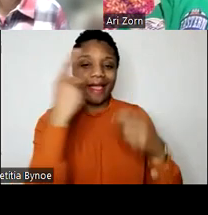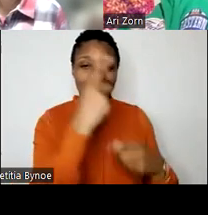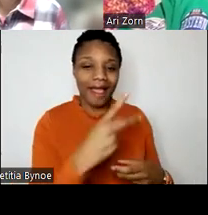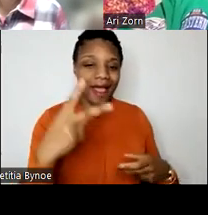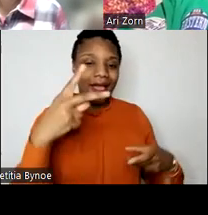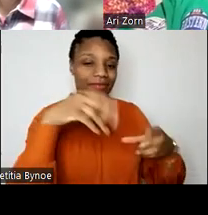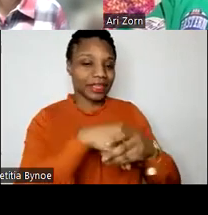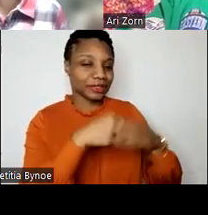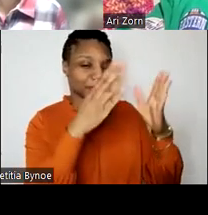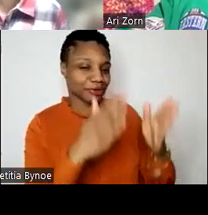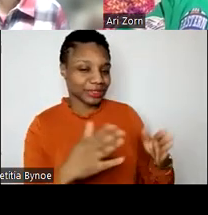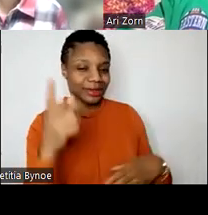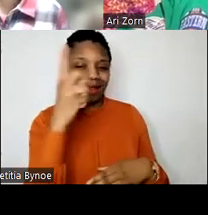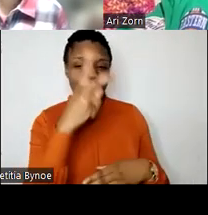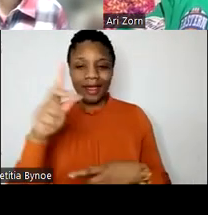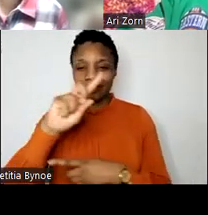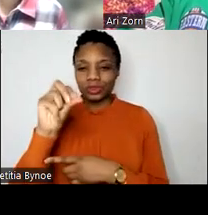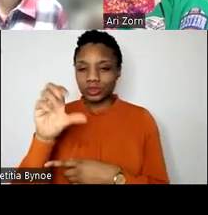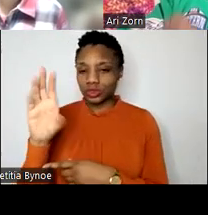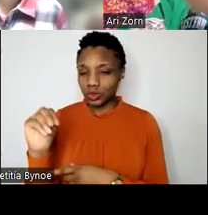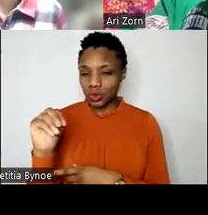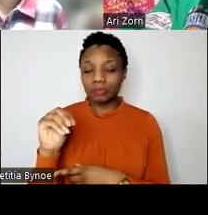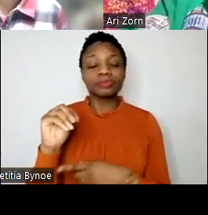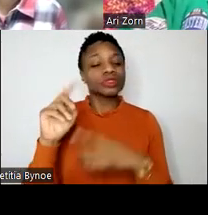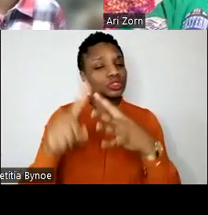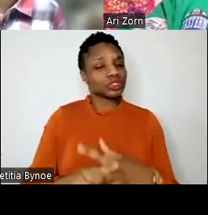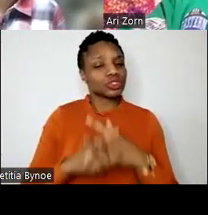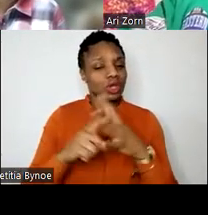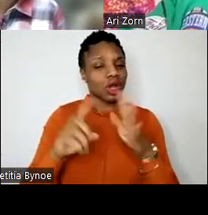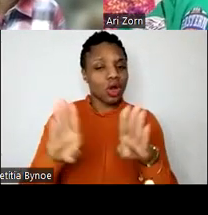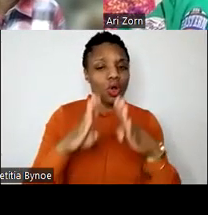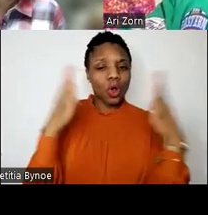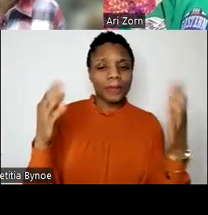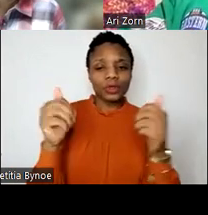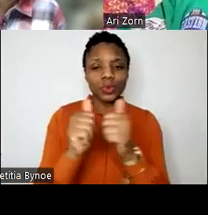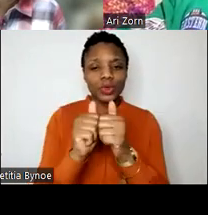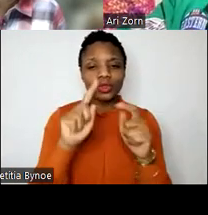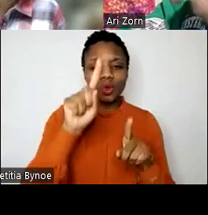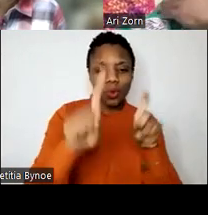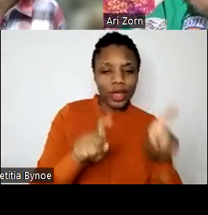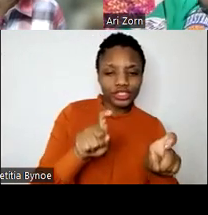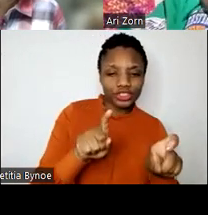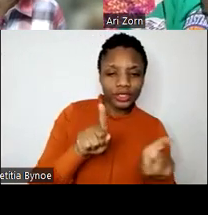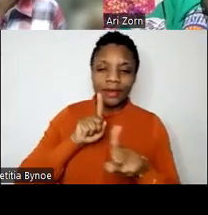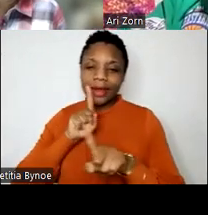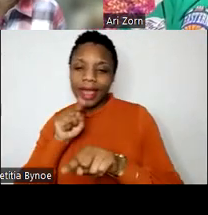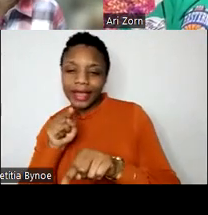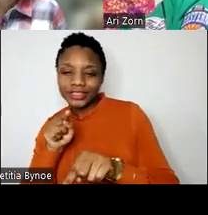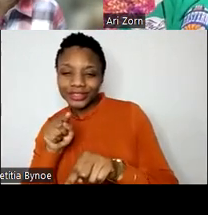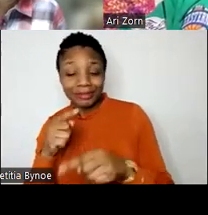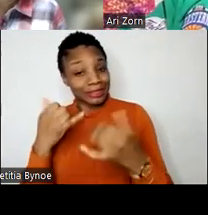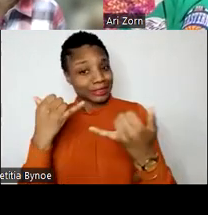Ah reuniones virtuales eh híbridas eh hemos tenido la